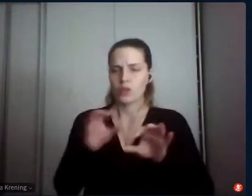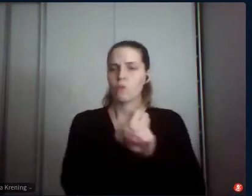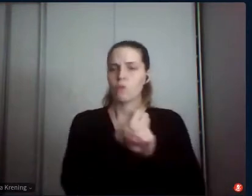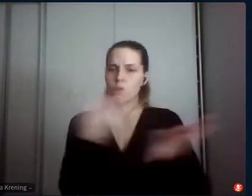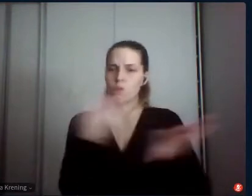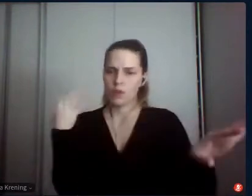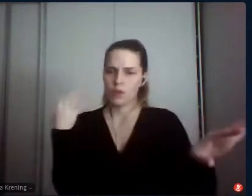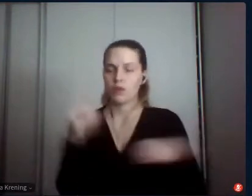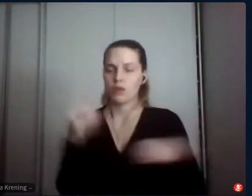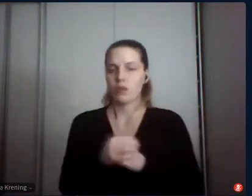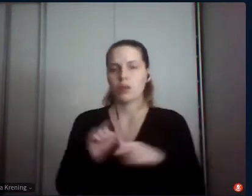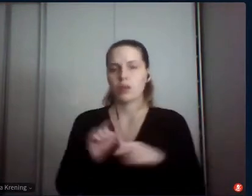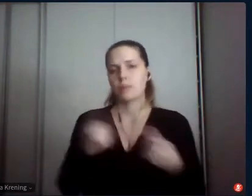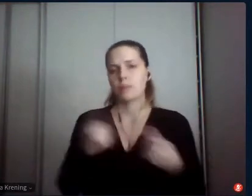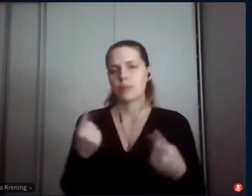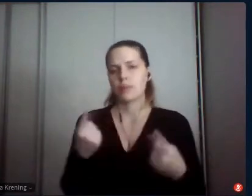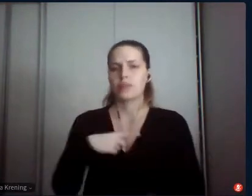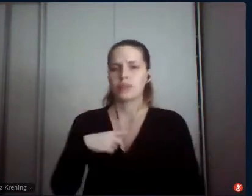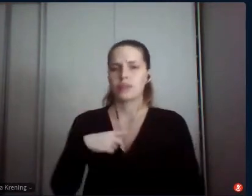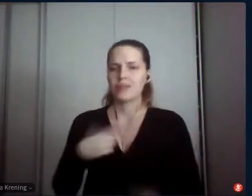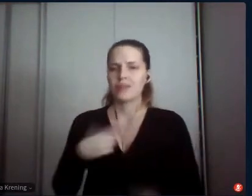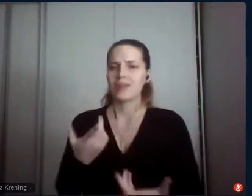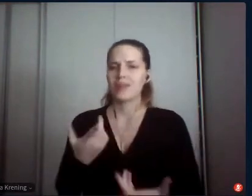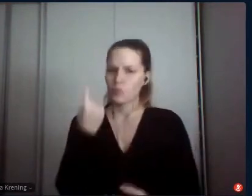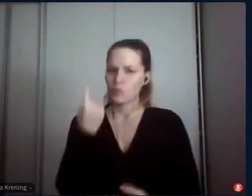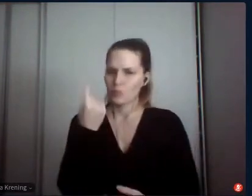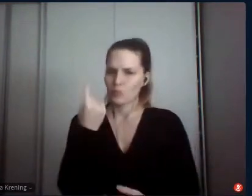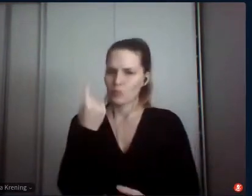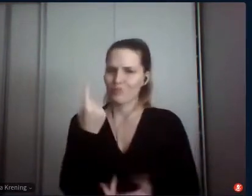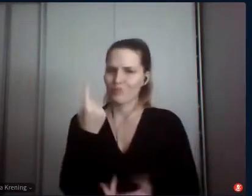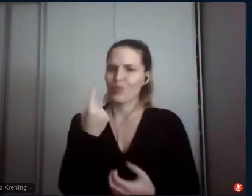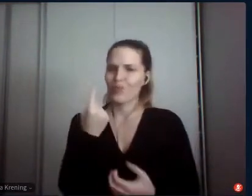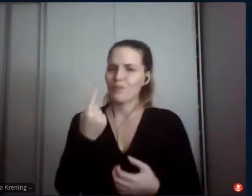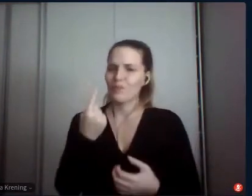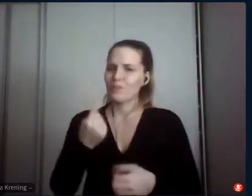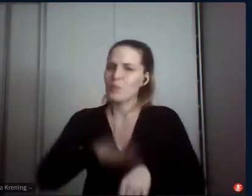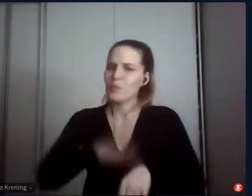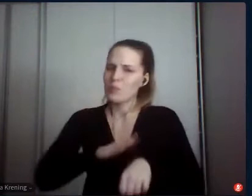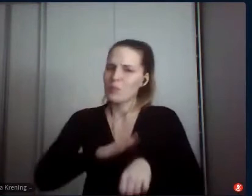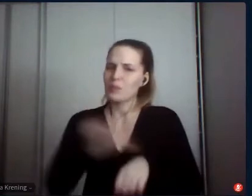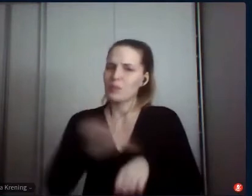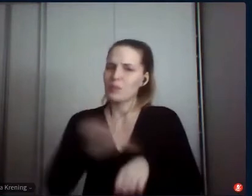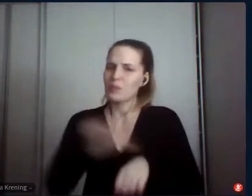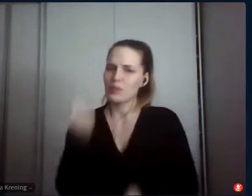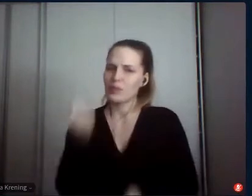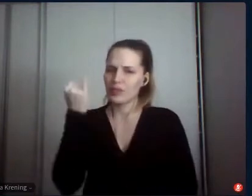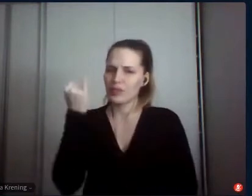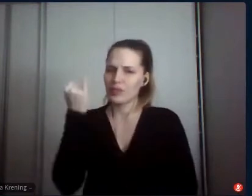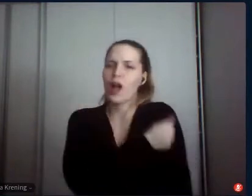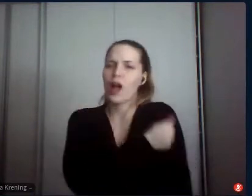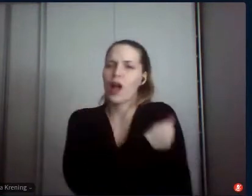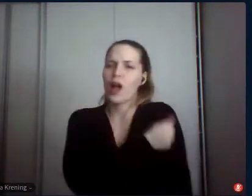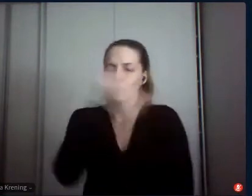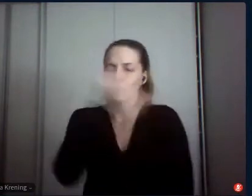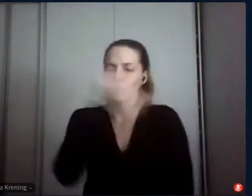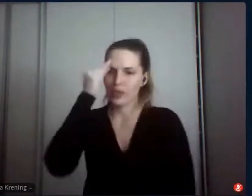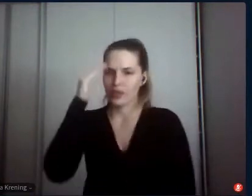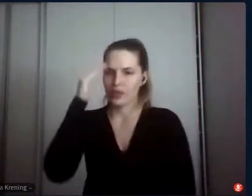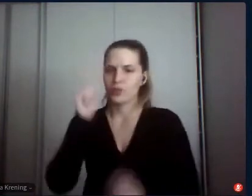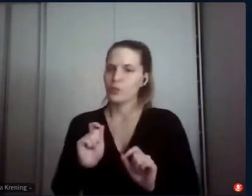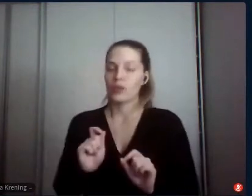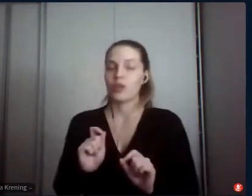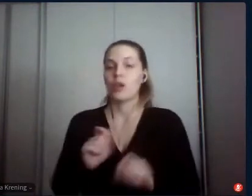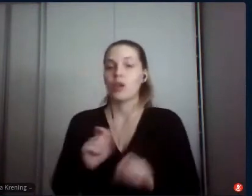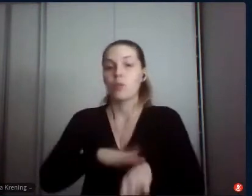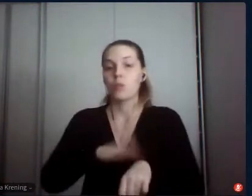uma situação que é importante que os alunos entendam, que é a gente poder ter uma orientação para